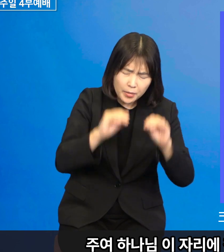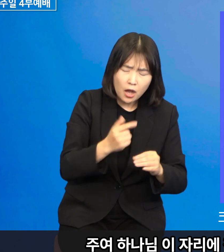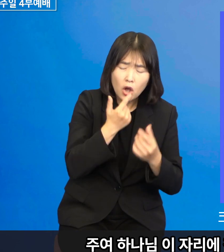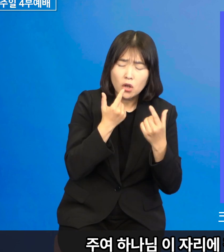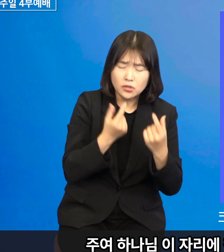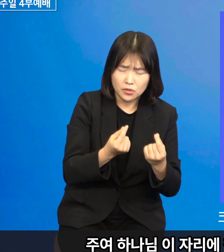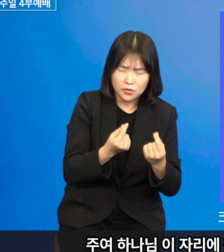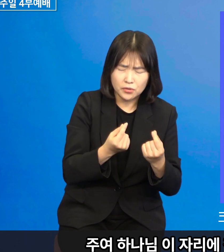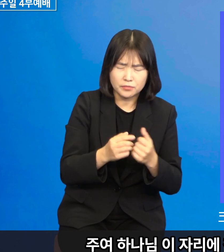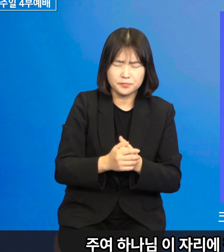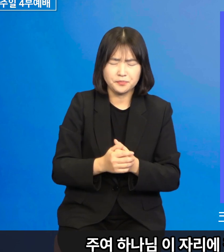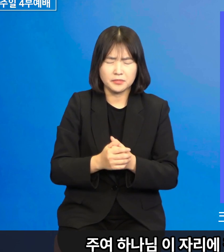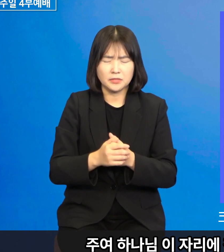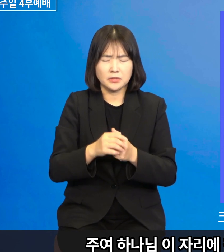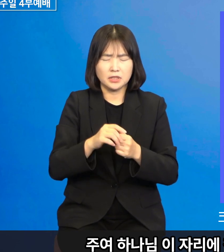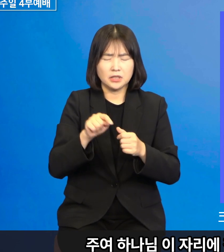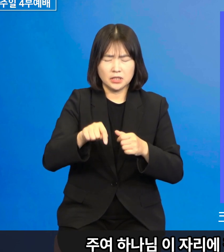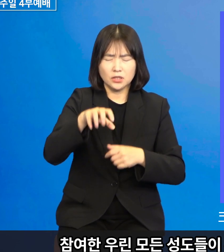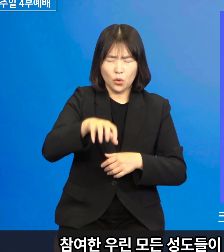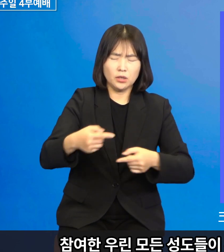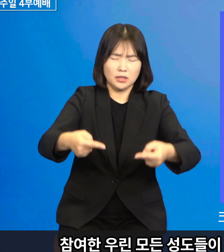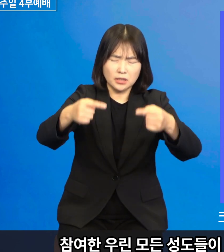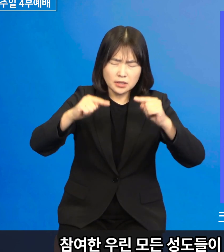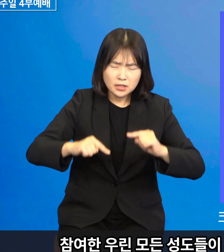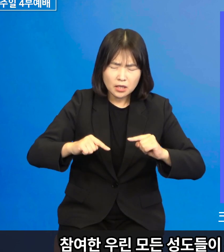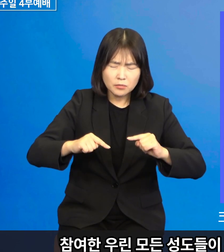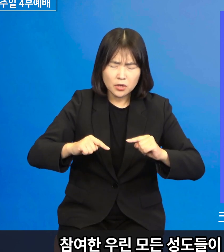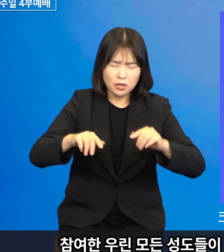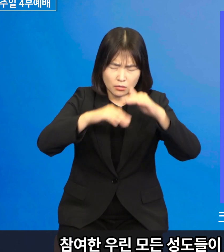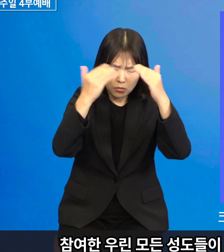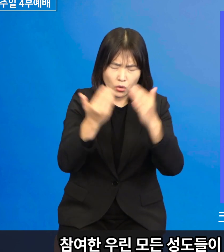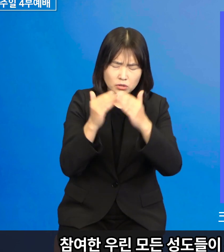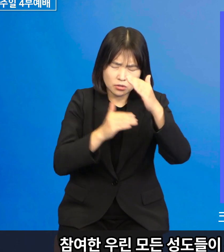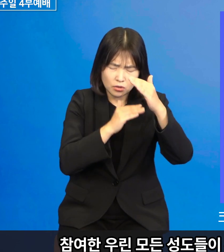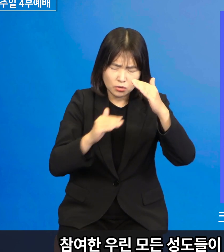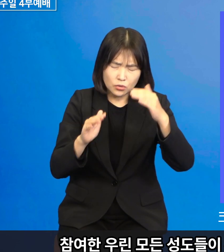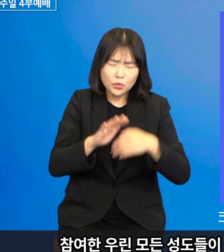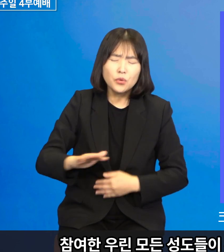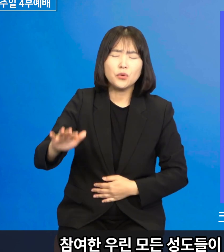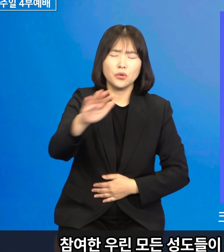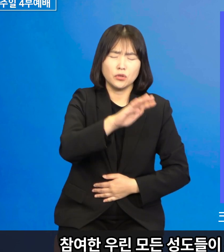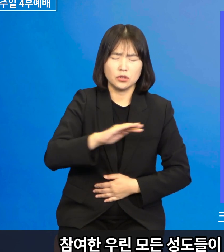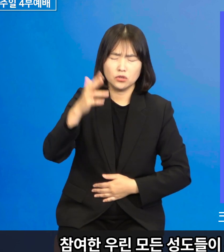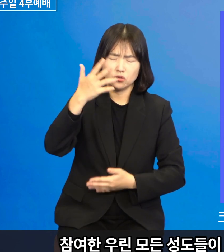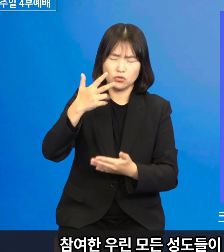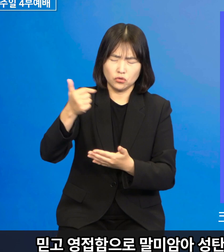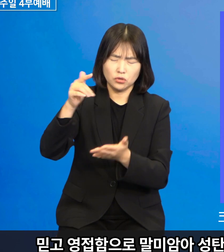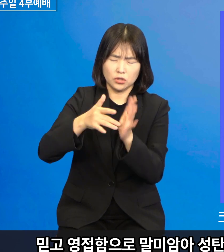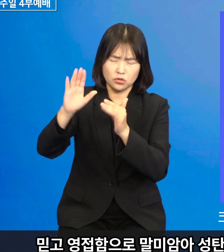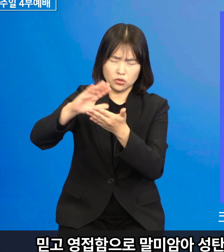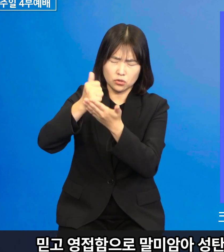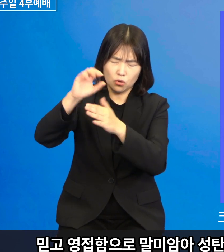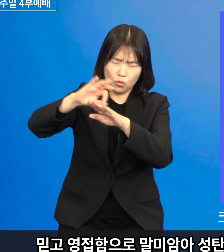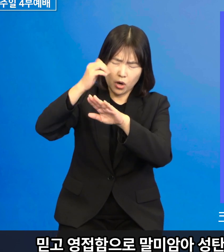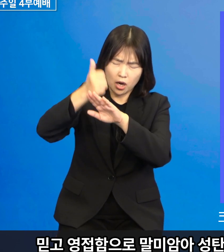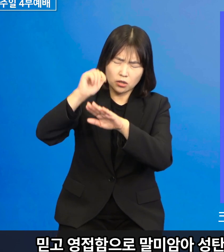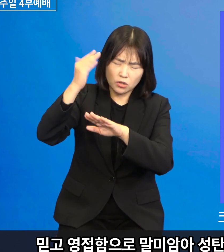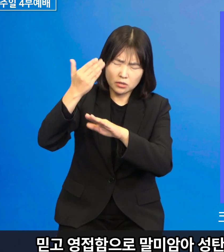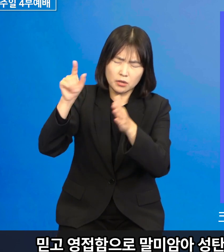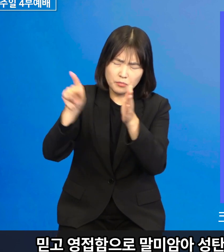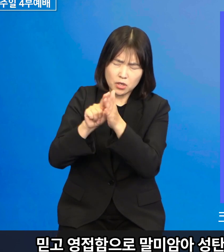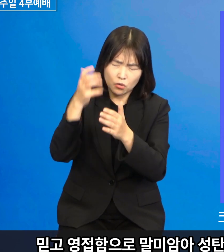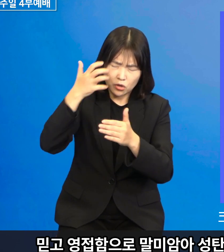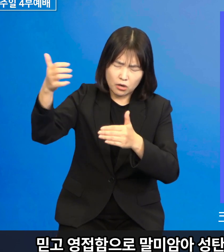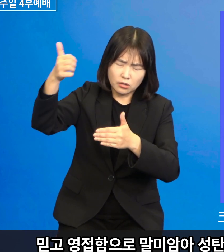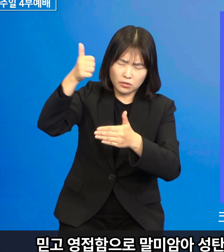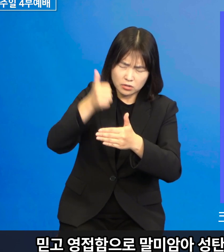주여 하나님, 이 자리에 참여한 오프라인과 온라인 참여한 우리 모든 성도들이 주 예수 그리스도 왕 되신 주님을 믿고 영접함으로